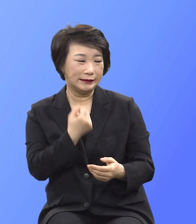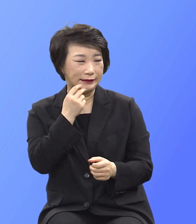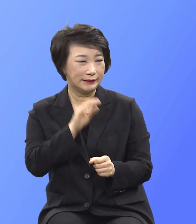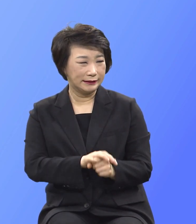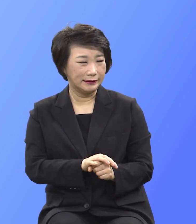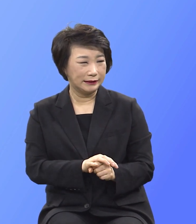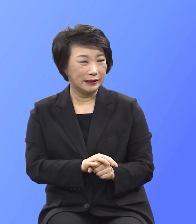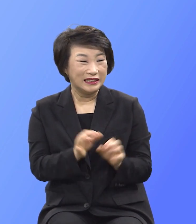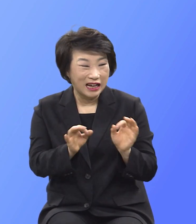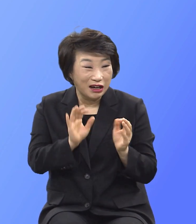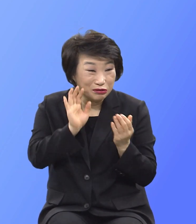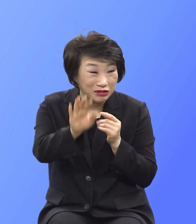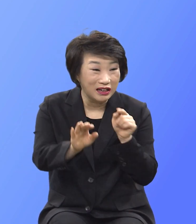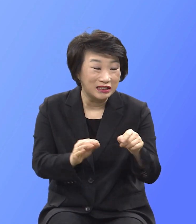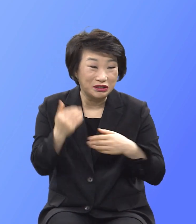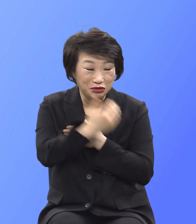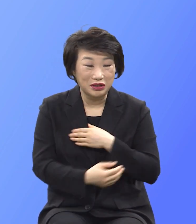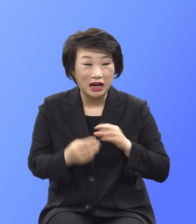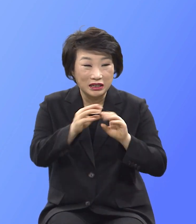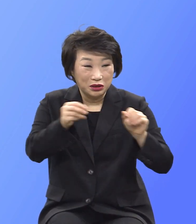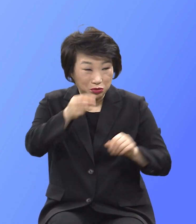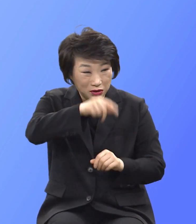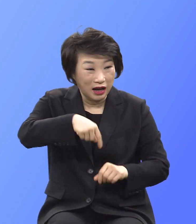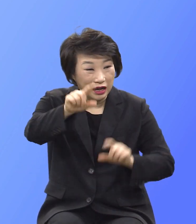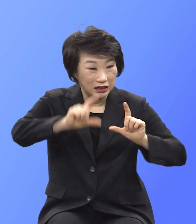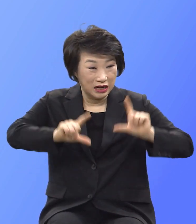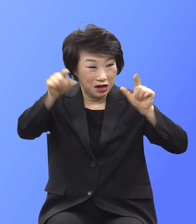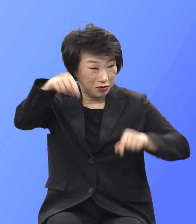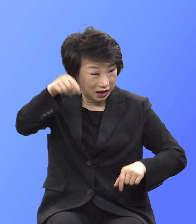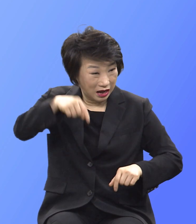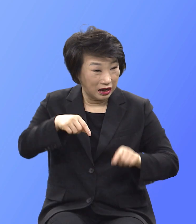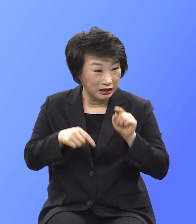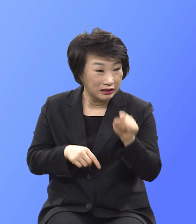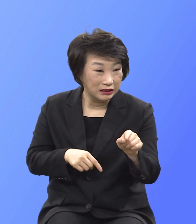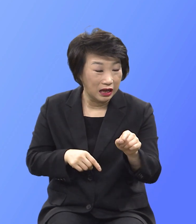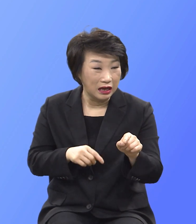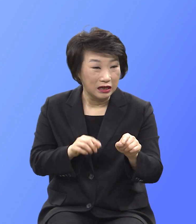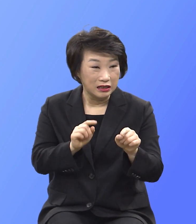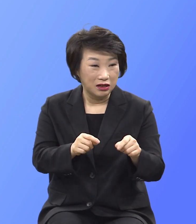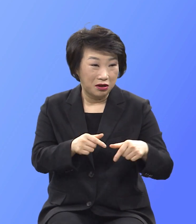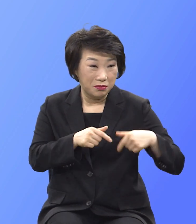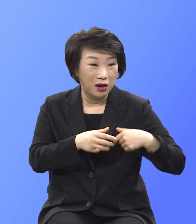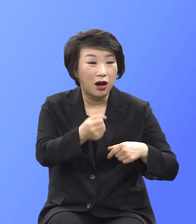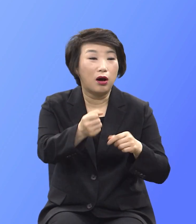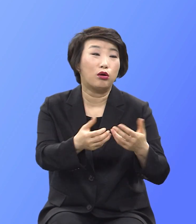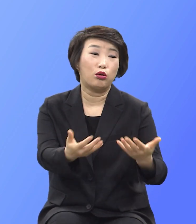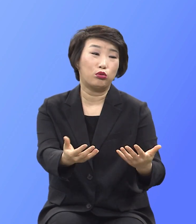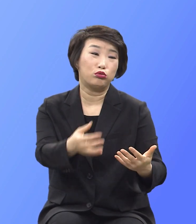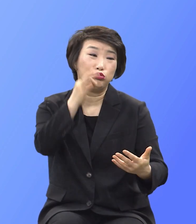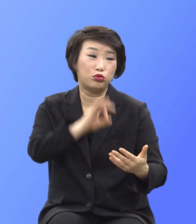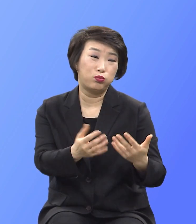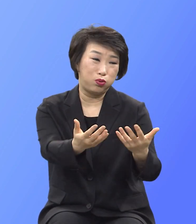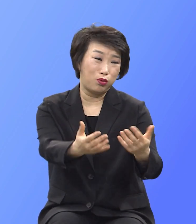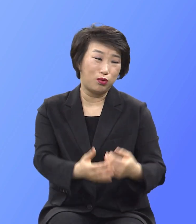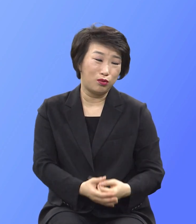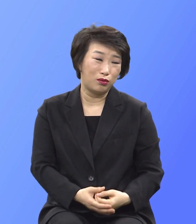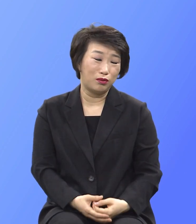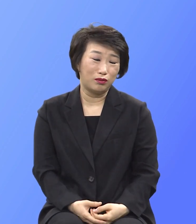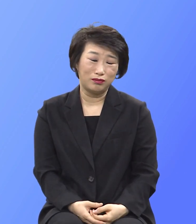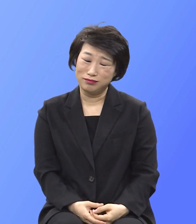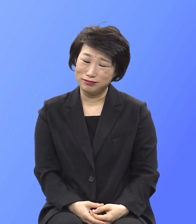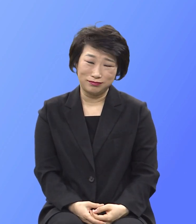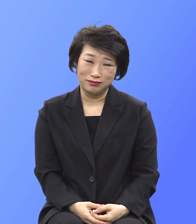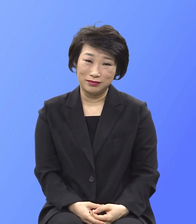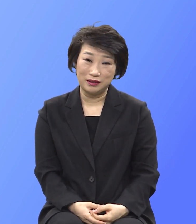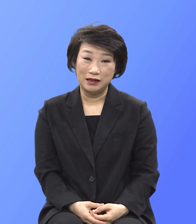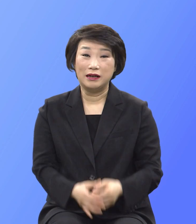잠시 후면 내 육체가 흙덩어리로 돌아갈 텐데 그것 가져서 뭐들래? 응?